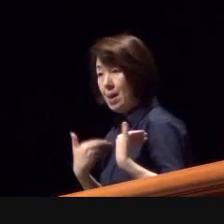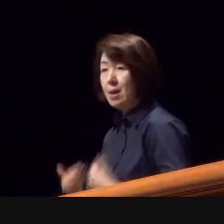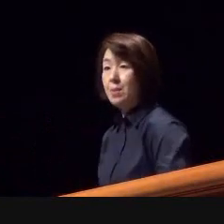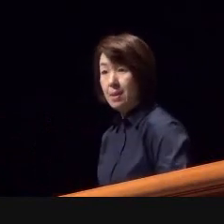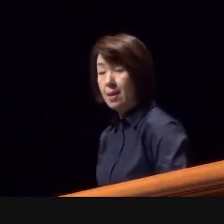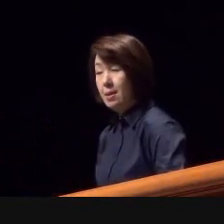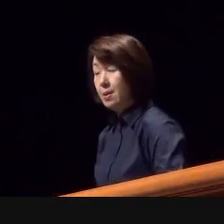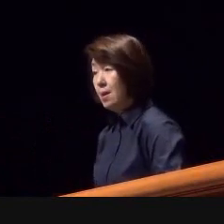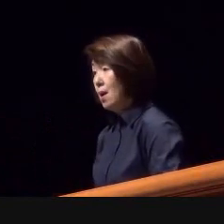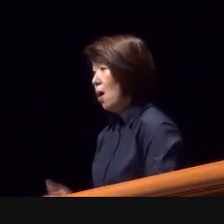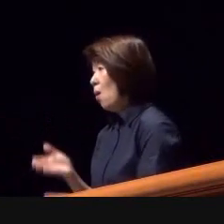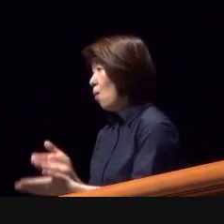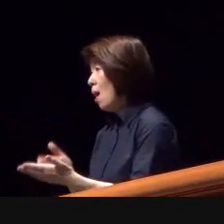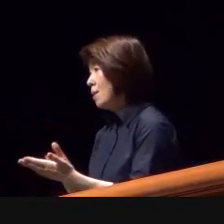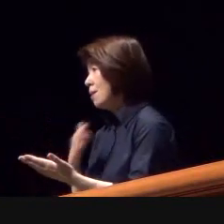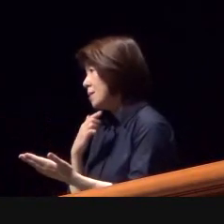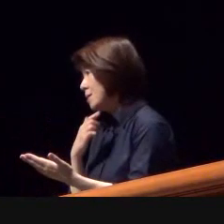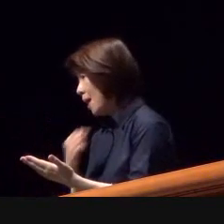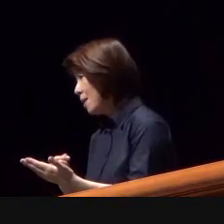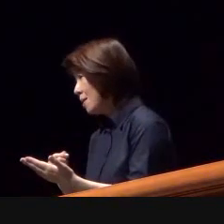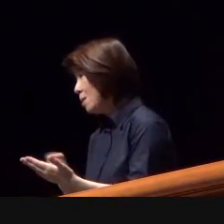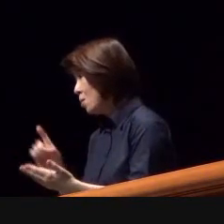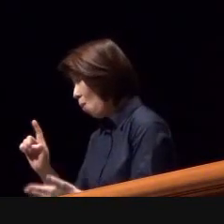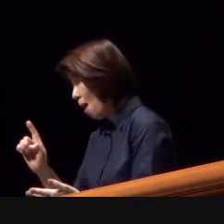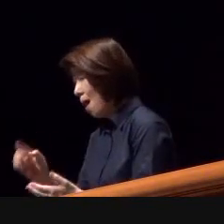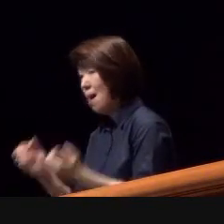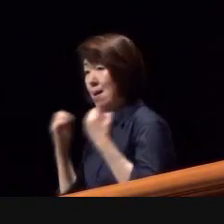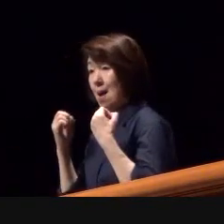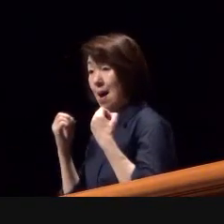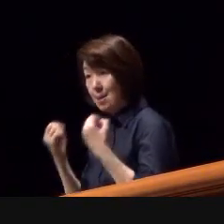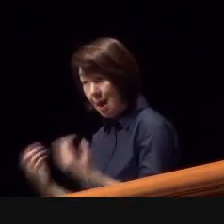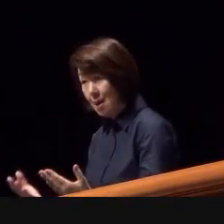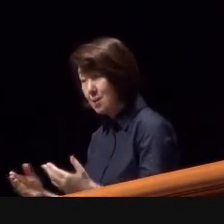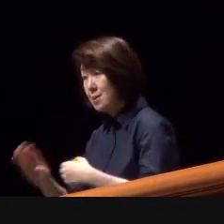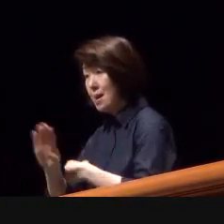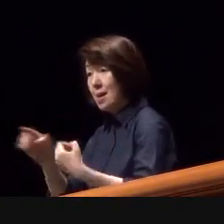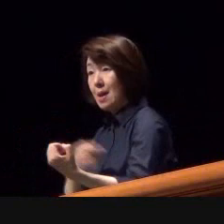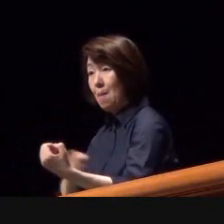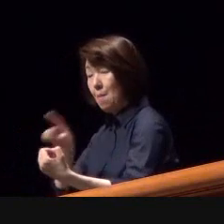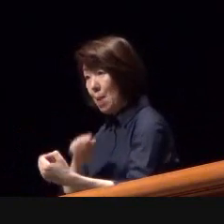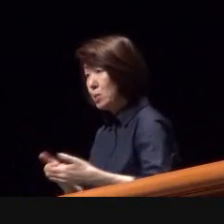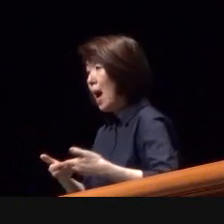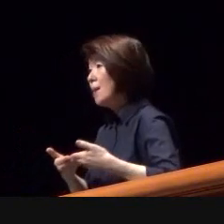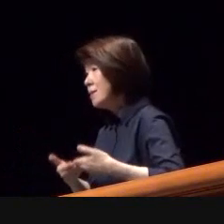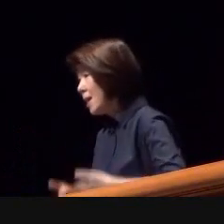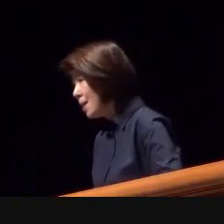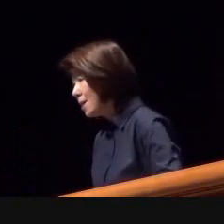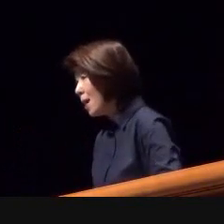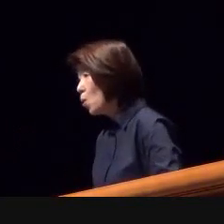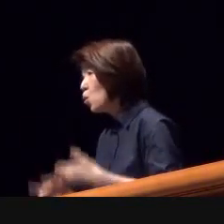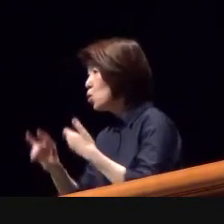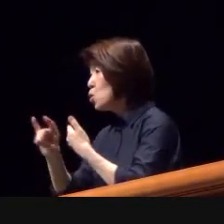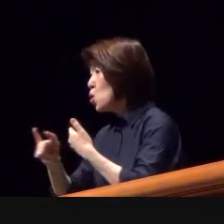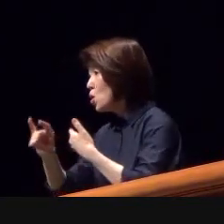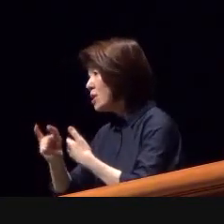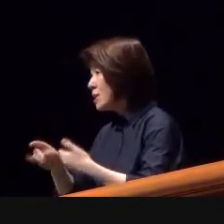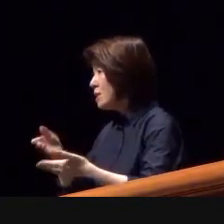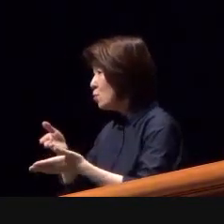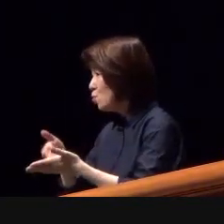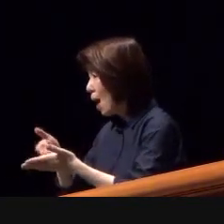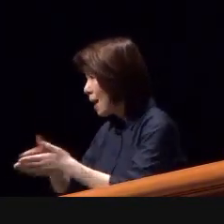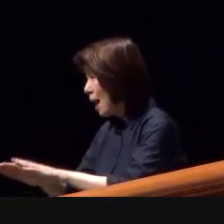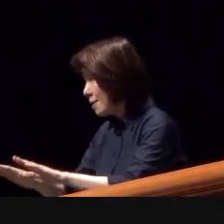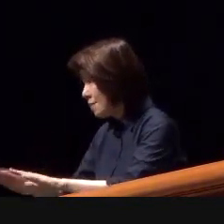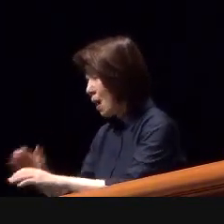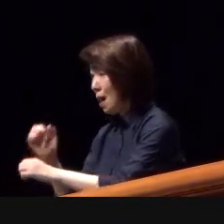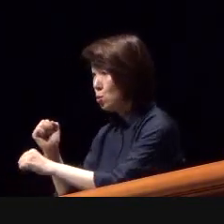お話ししたいことは、新しい原発安全神話、これが作られようとし